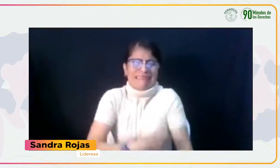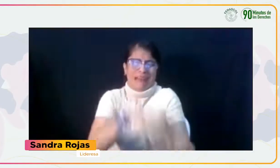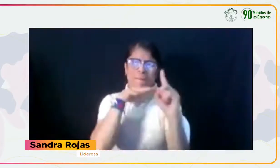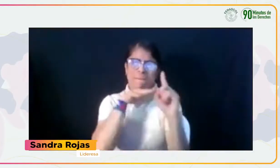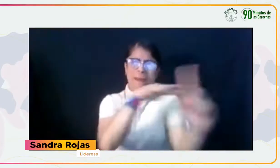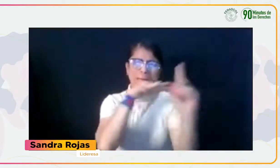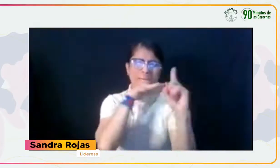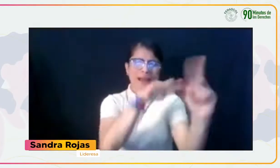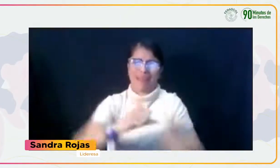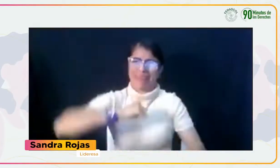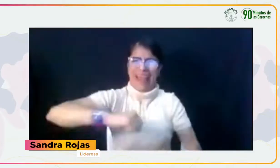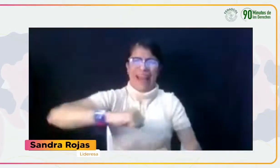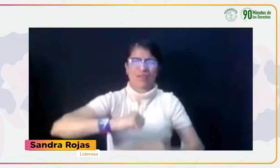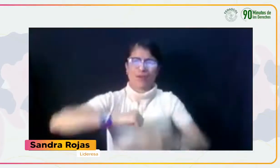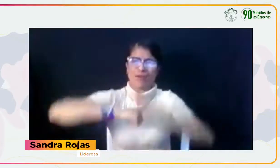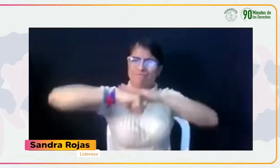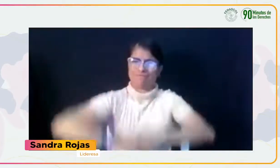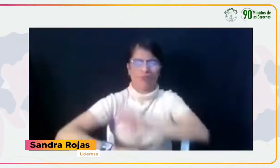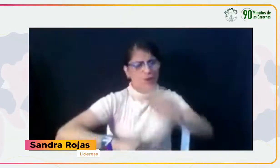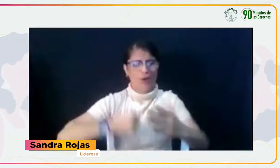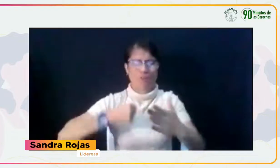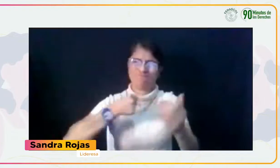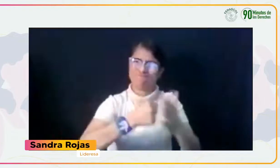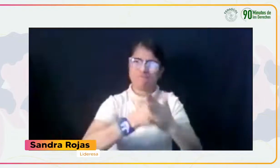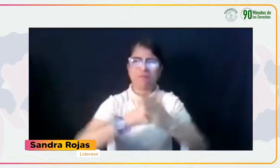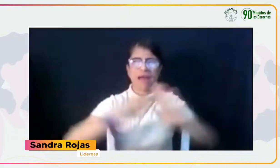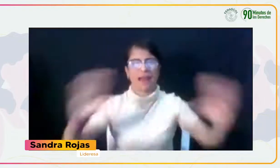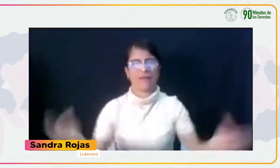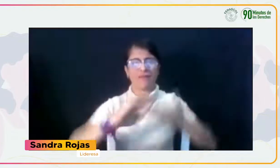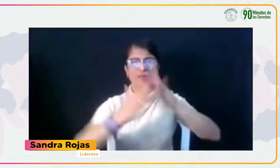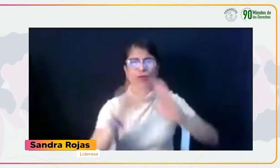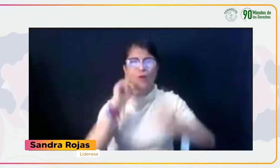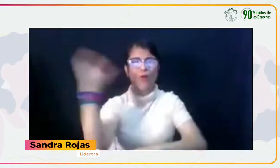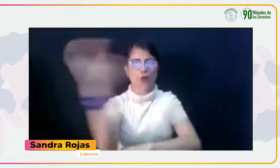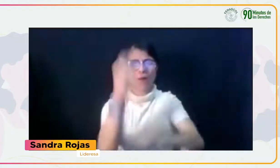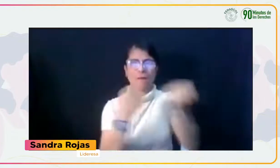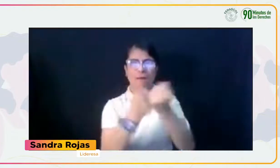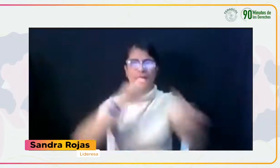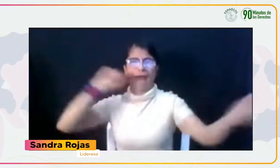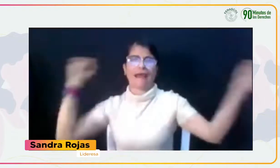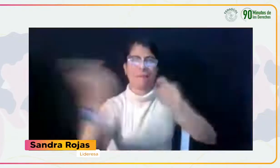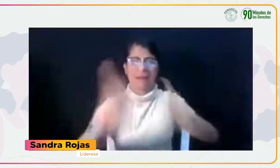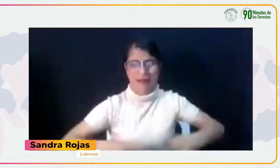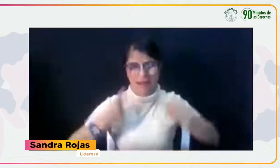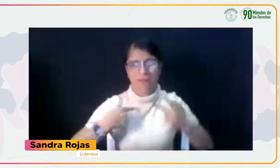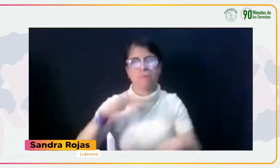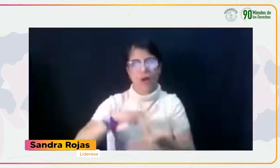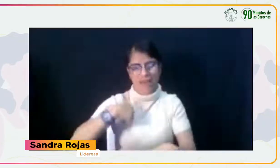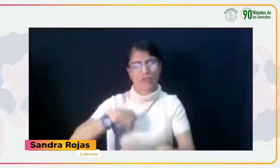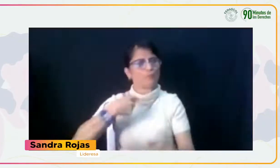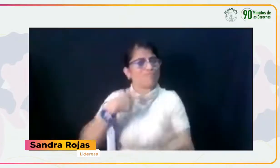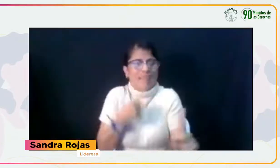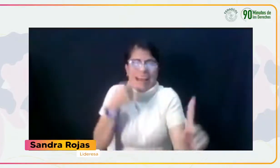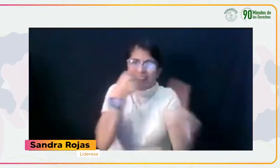y a mí me encantó. A mí me encanta la incidencia, también el reconocimiento de los derechos y apuntar por